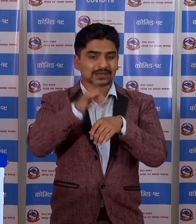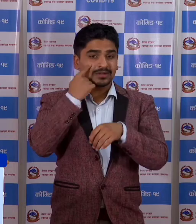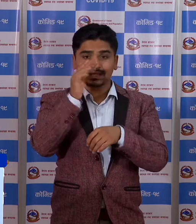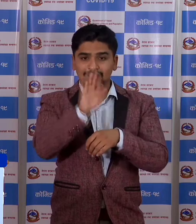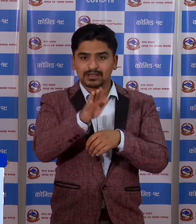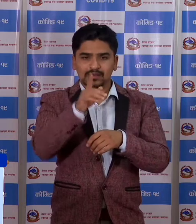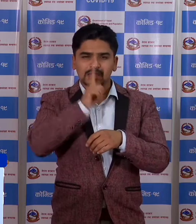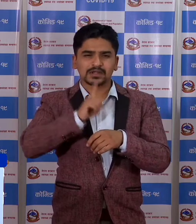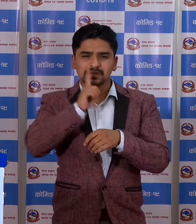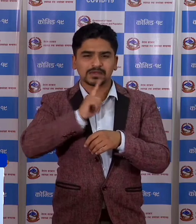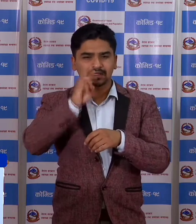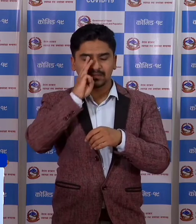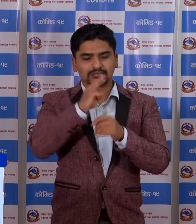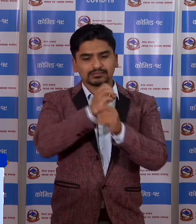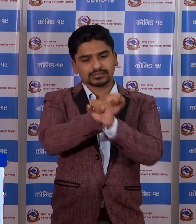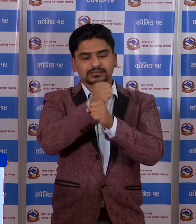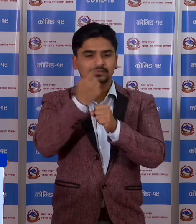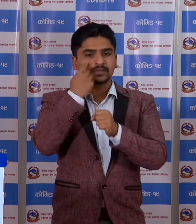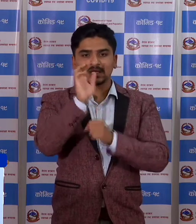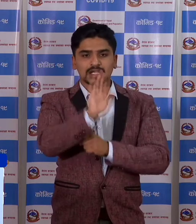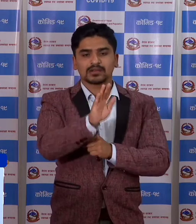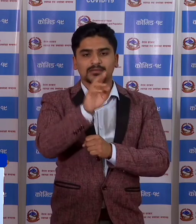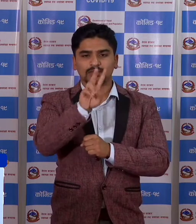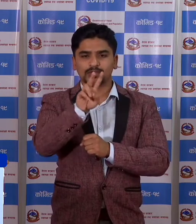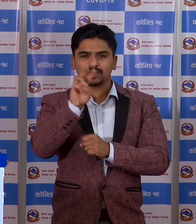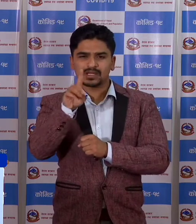डेङ्गेको एउटा प्रकोपको रूपमा देखिएको छ भने,